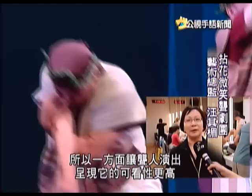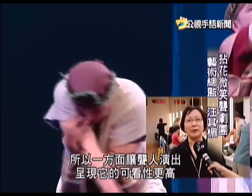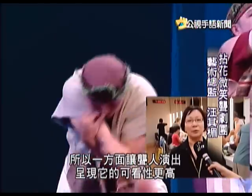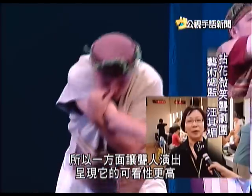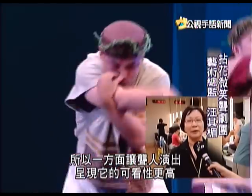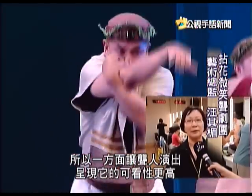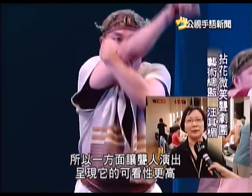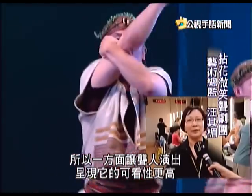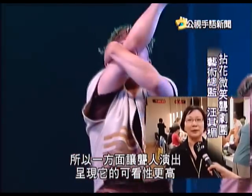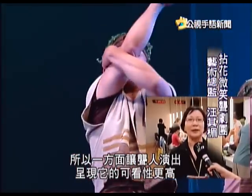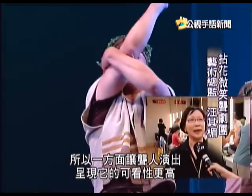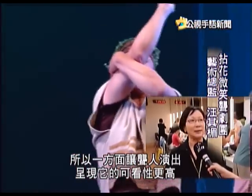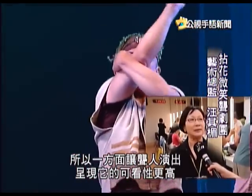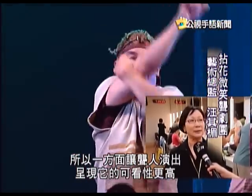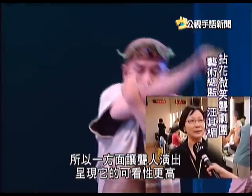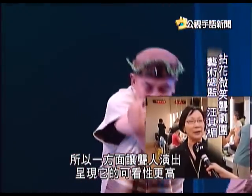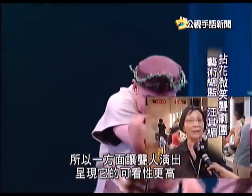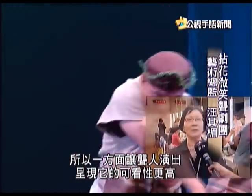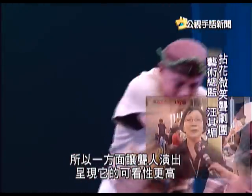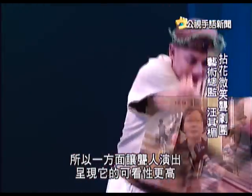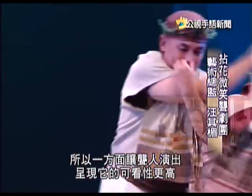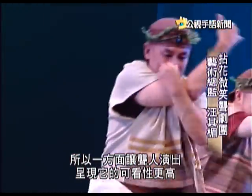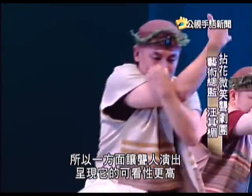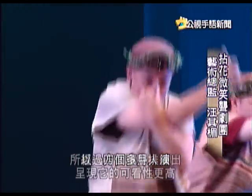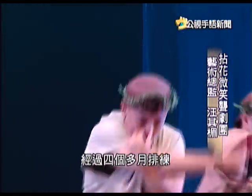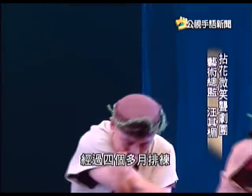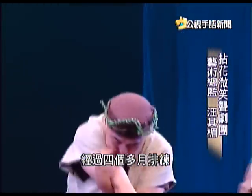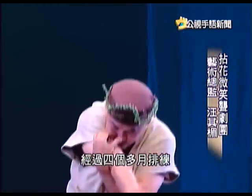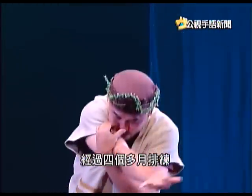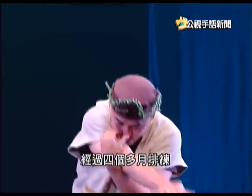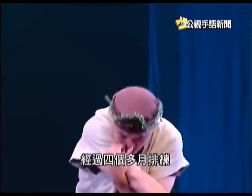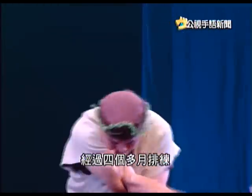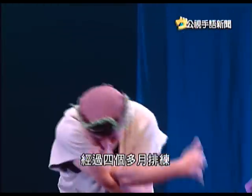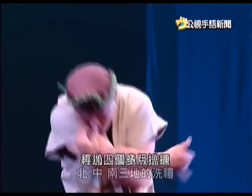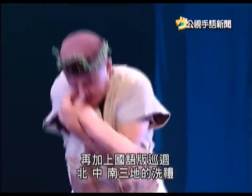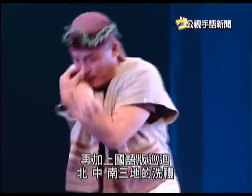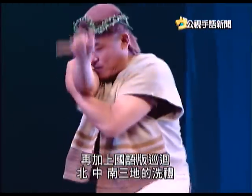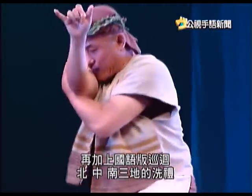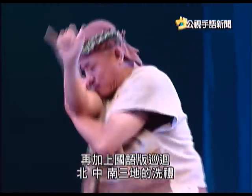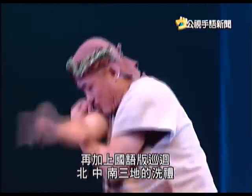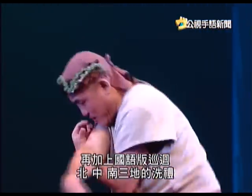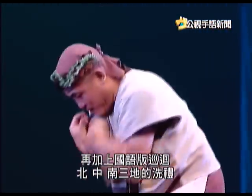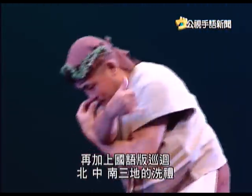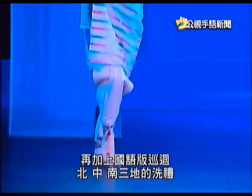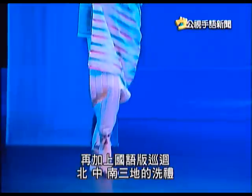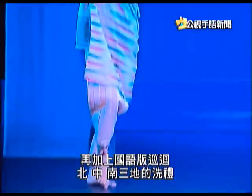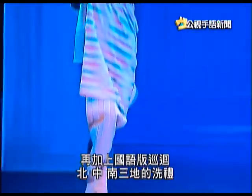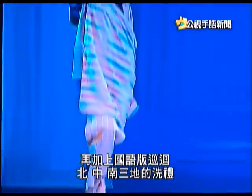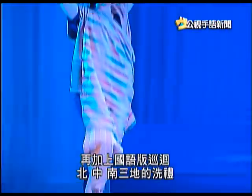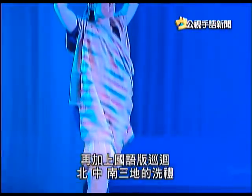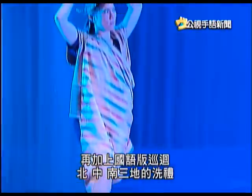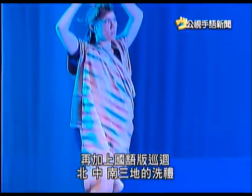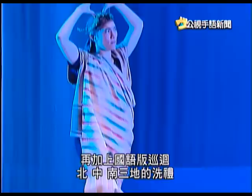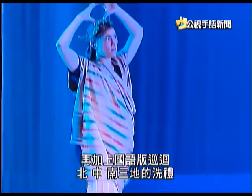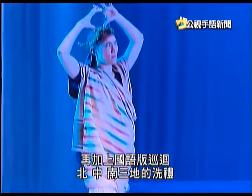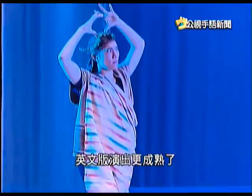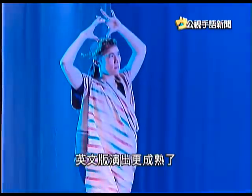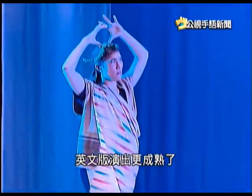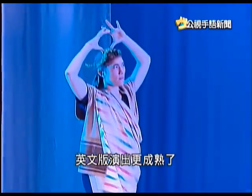有它的那个可看性更高。 经过4个多月排练，再加上国语版巡回北中南三地的洗礼，英文版演出更